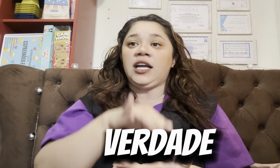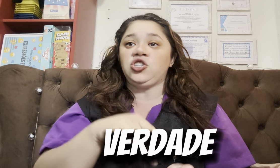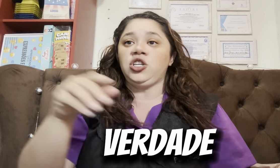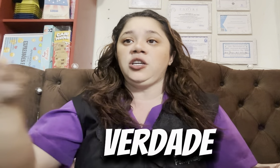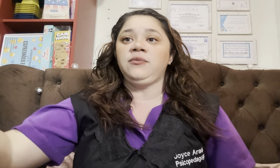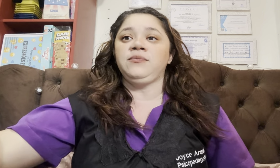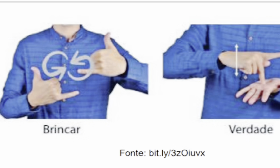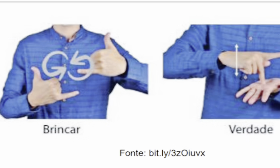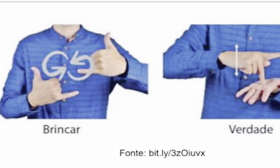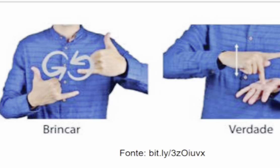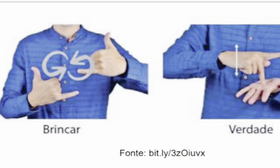verdade.